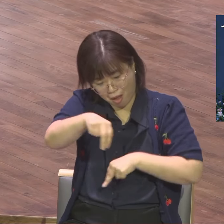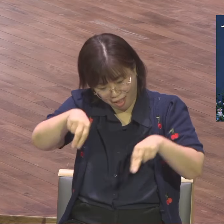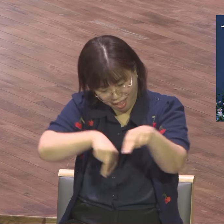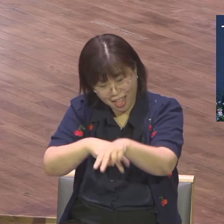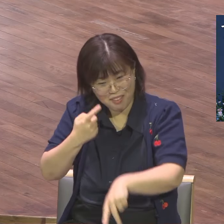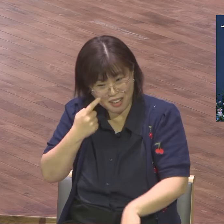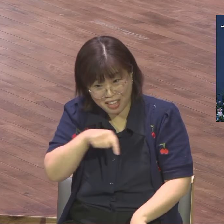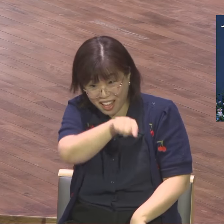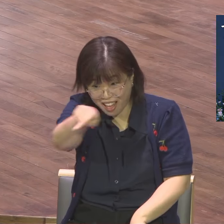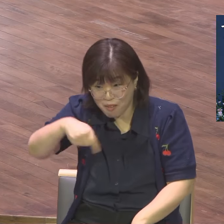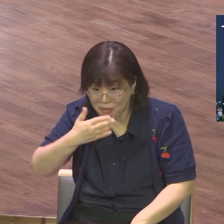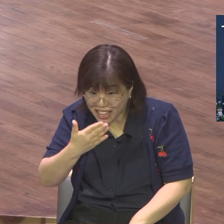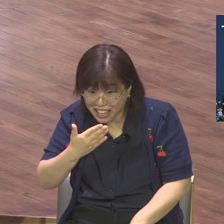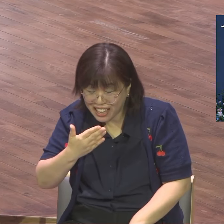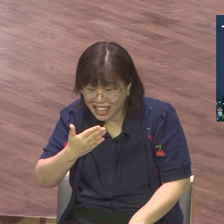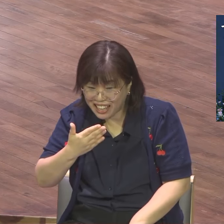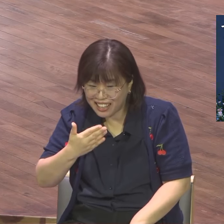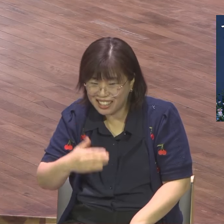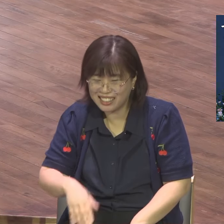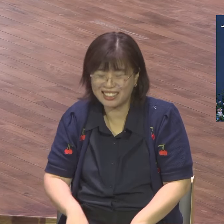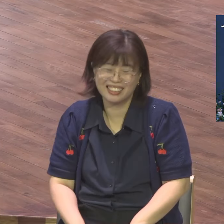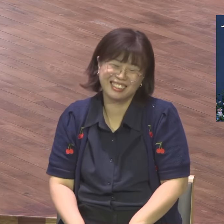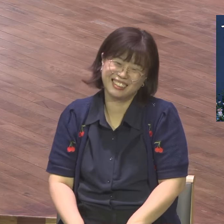라헬을 사랑했어.